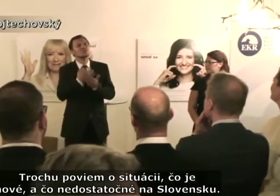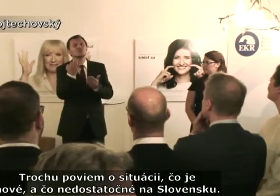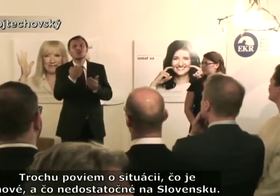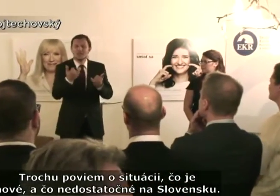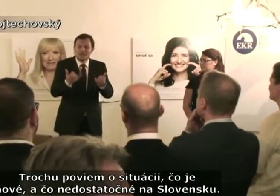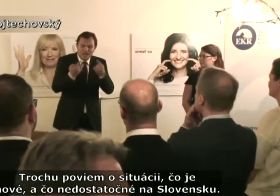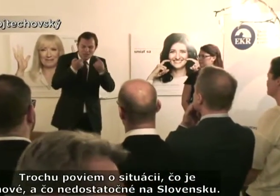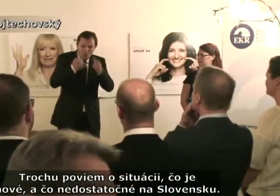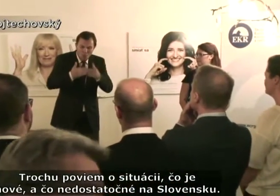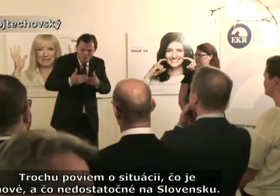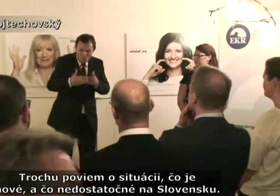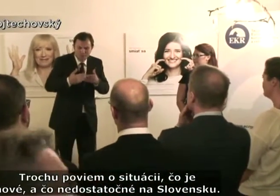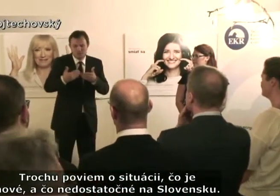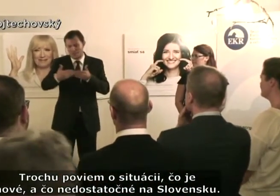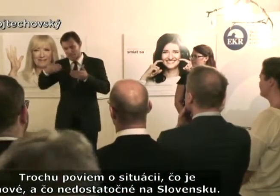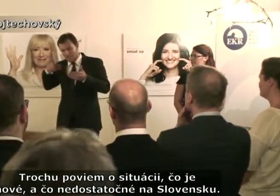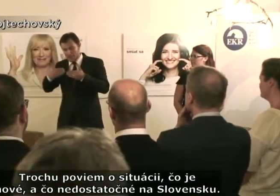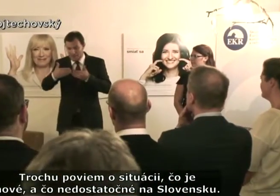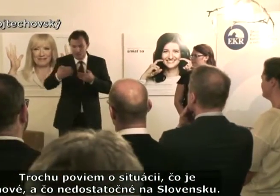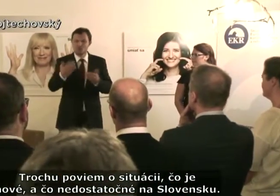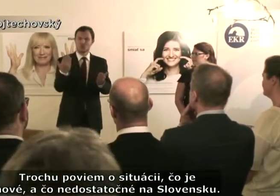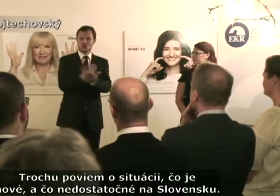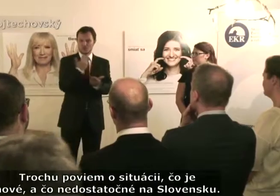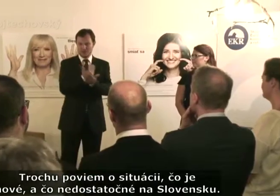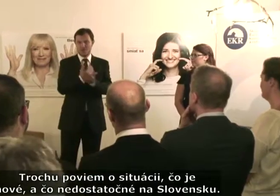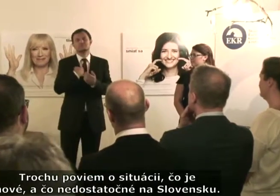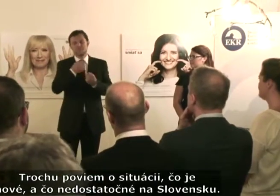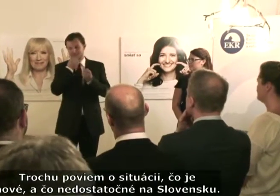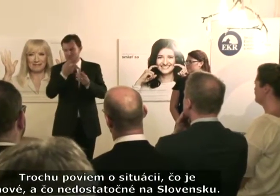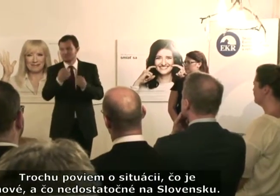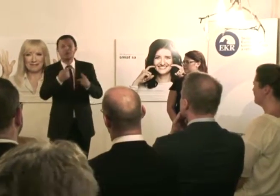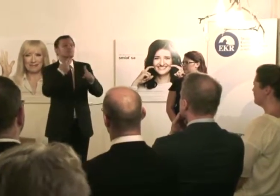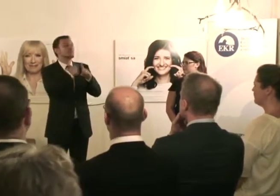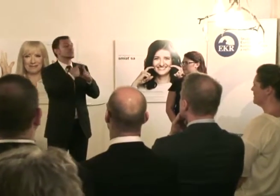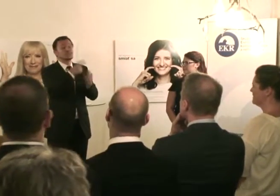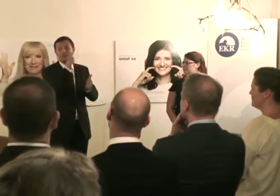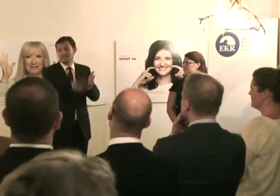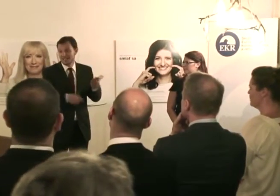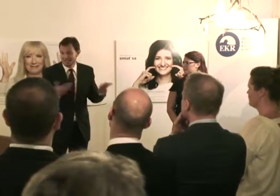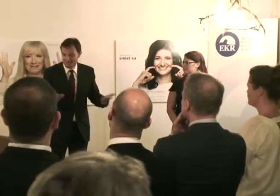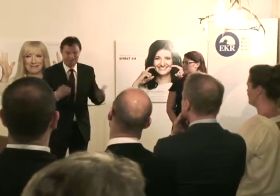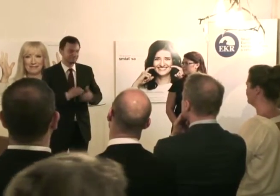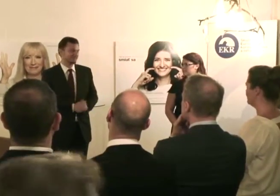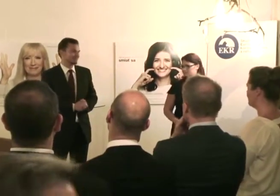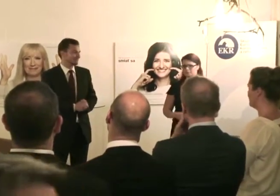Trochu poviem o situácii, čo je nové a čo nedostatočné na Slovensku.